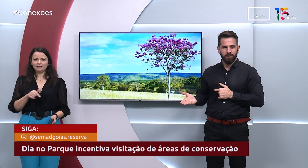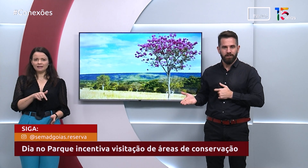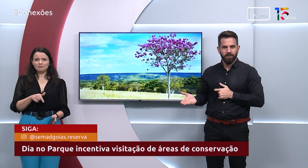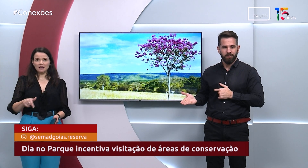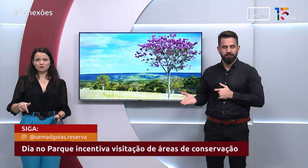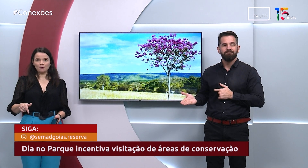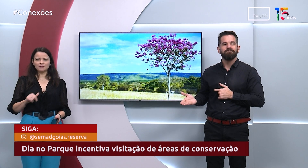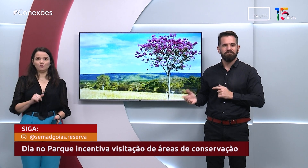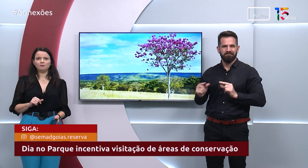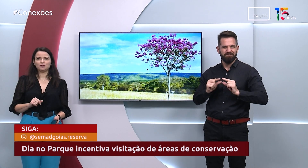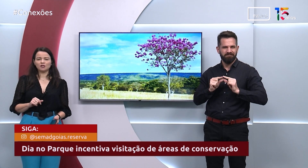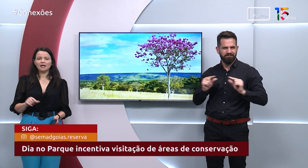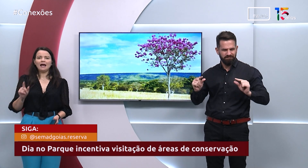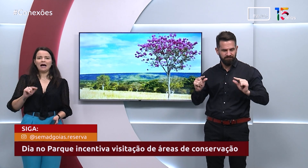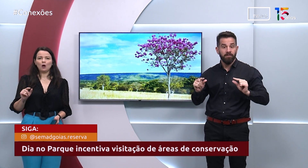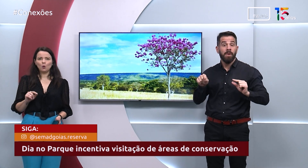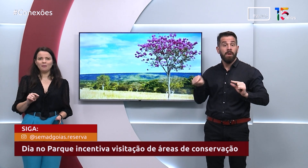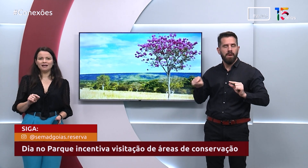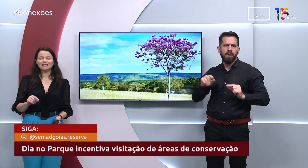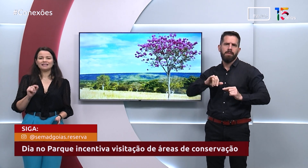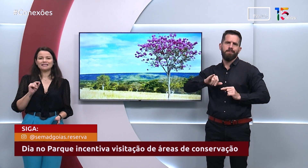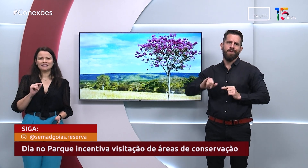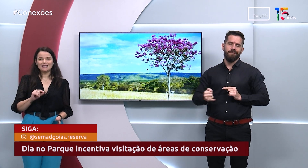goiás.reserva. Tá aqui embaixo, mas eu vou repetir,